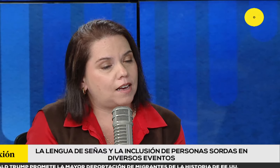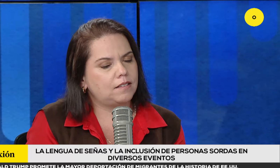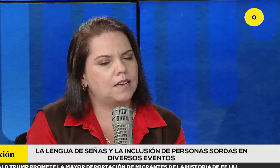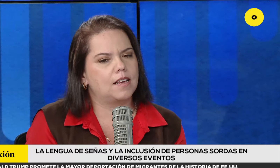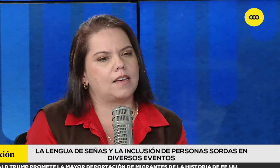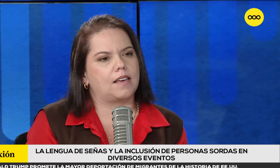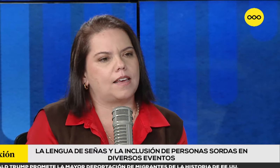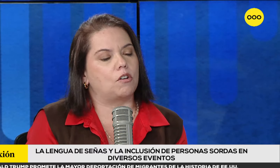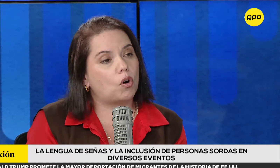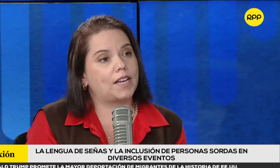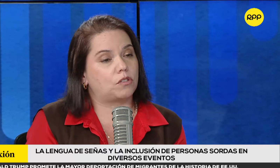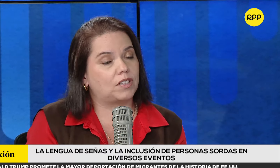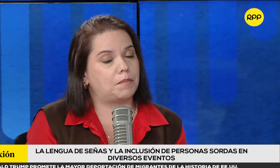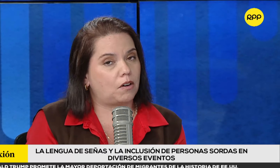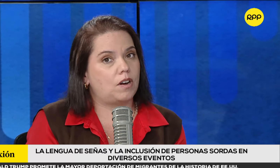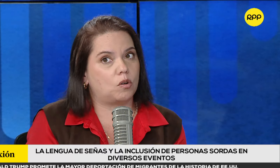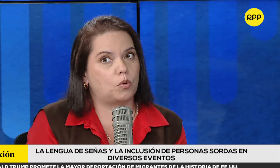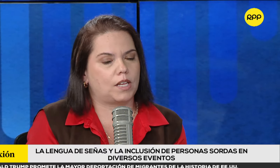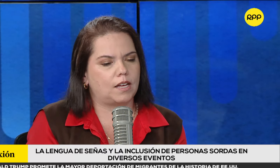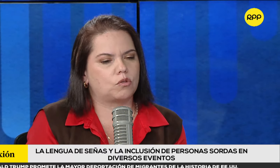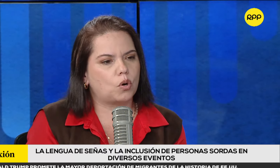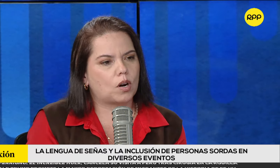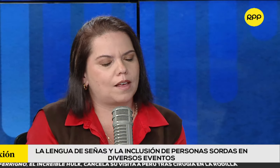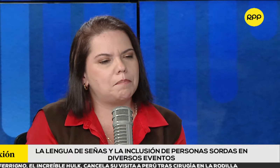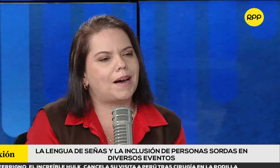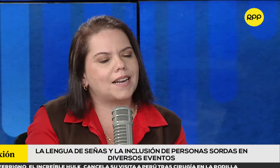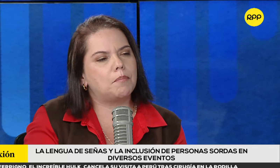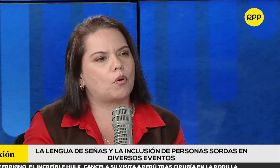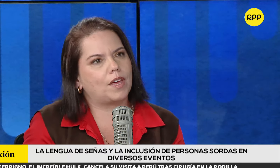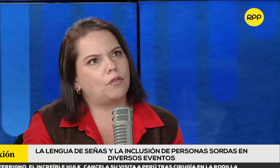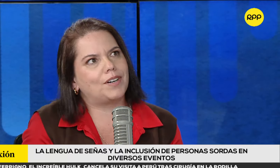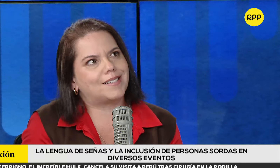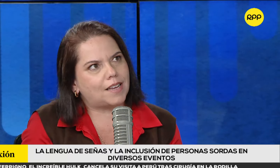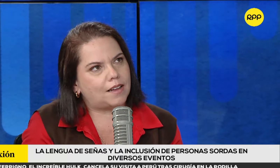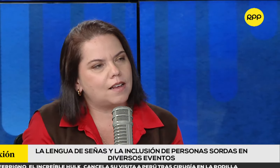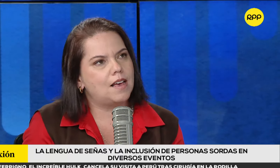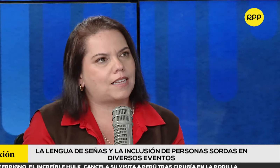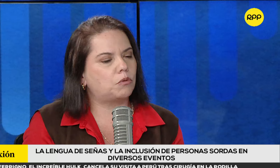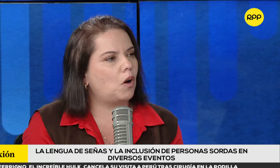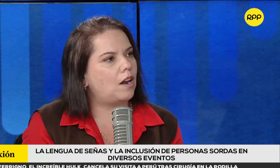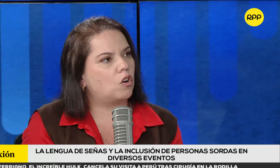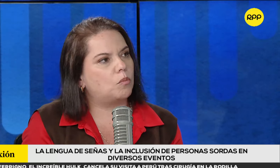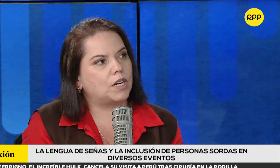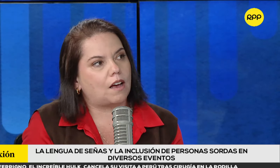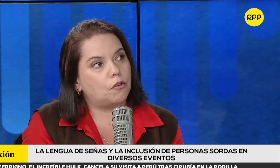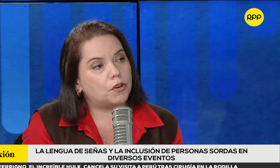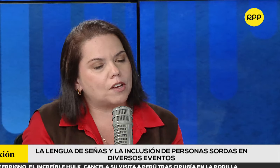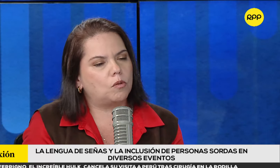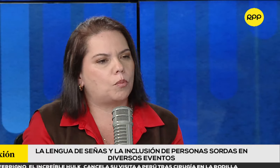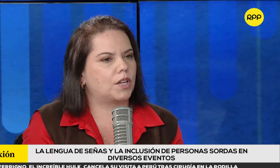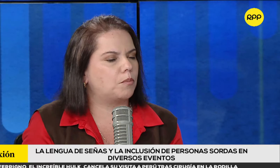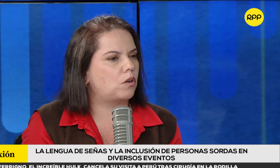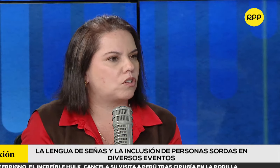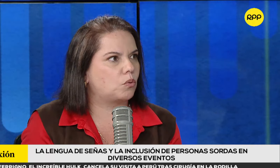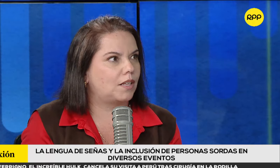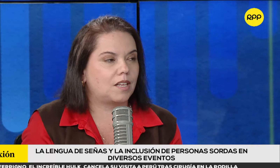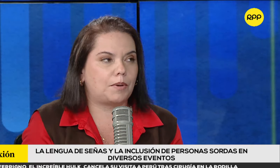en co-creación también con la comunidad sorda para poder ofrecer, tanto a los comunicadores como, por ejemplo, a los estudiantes de